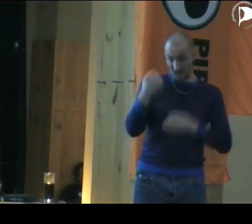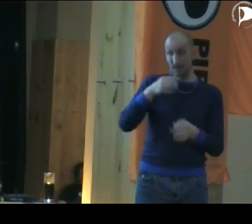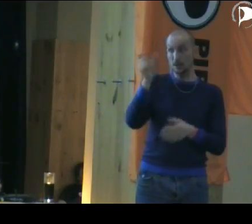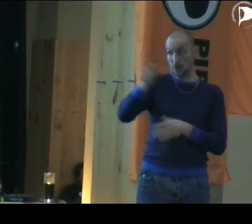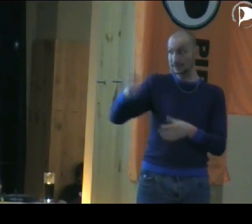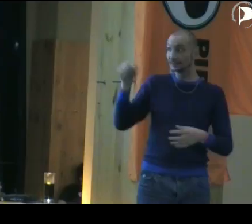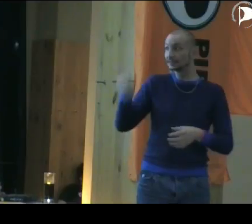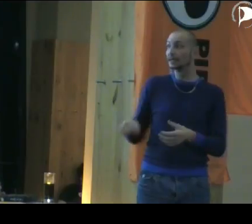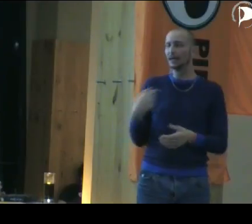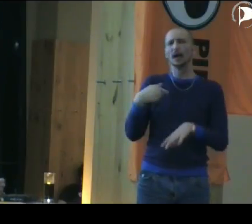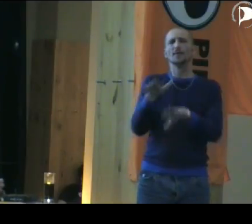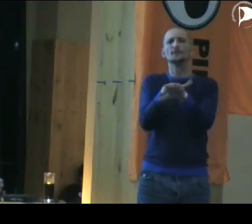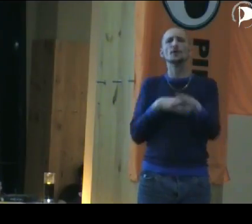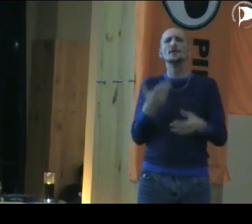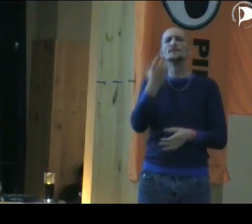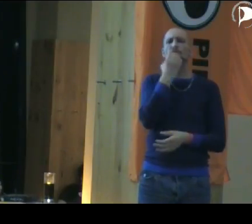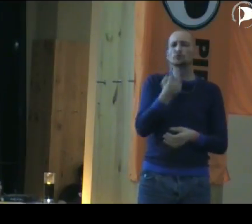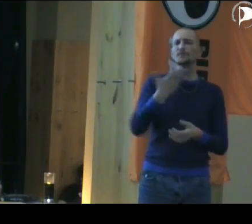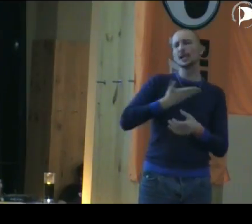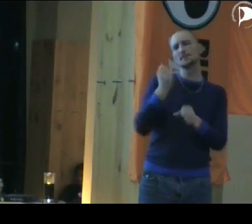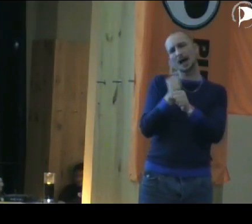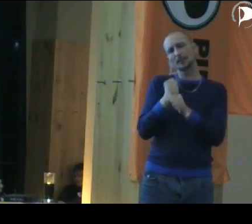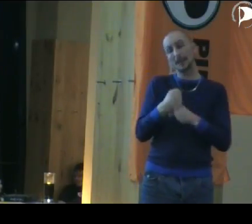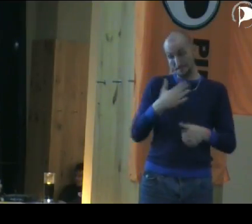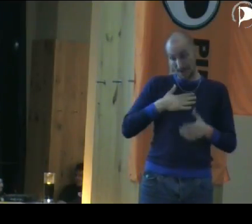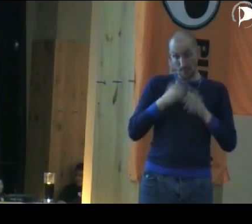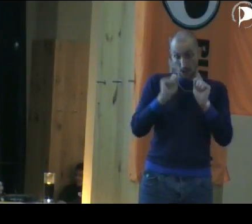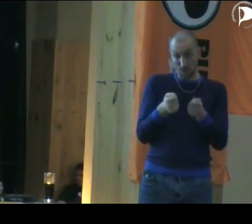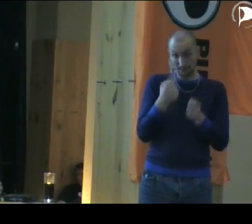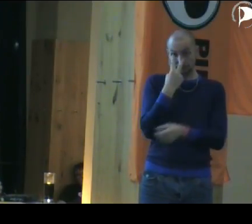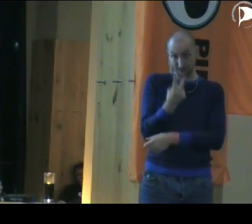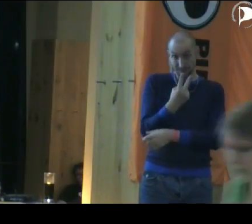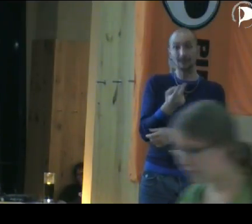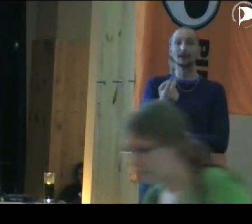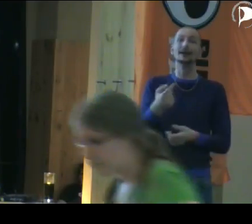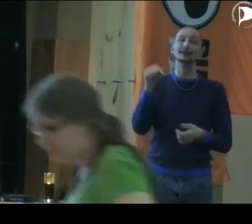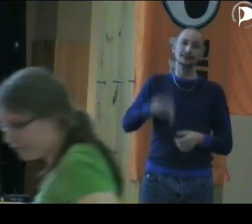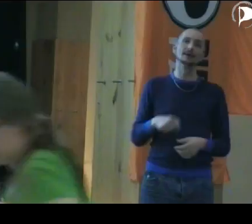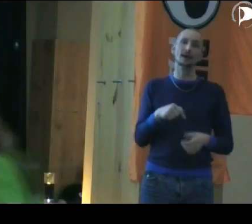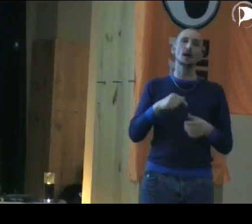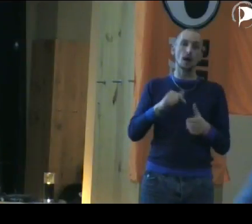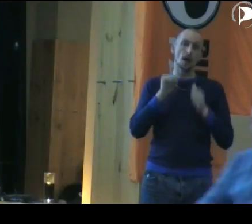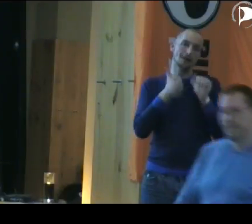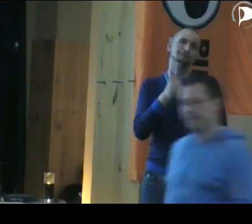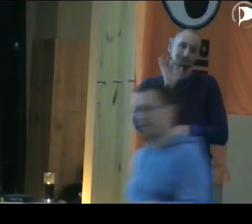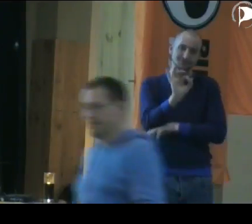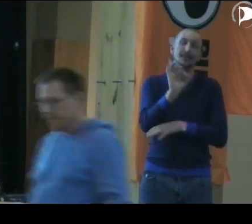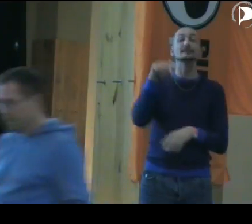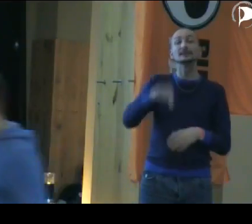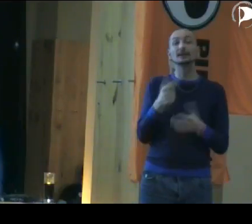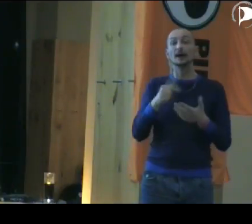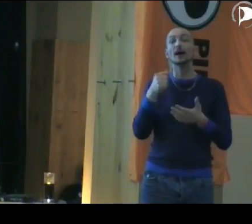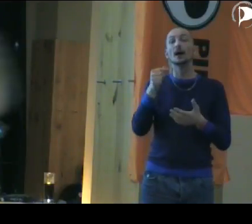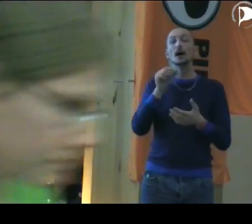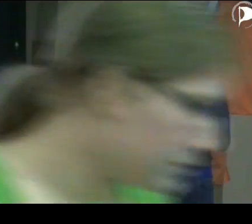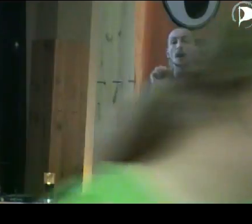dass das was ich gerne machen würde das hier ist meine aufgabe sehen würde ist sehr hilfreich sein könnte brauche ich nicht kandidiert ist